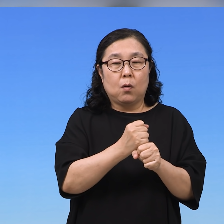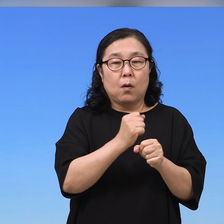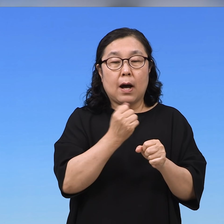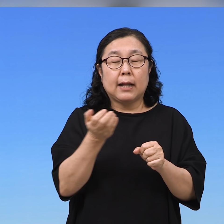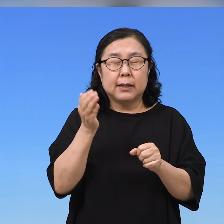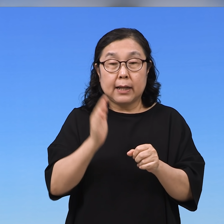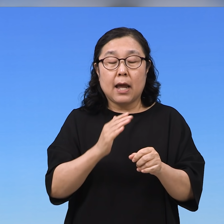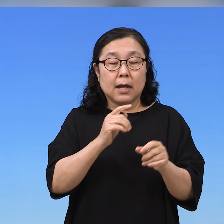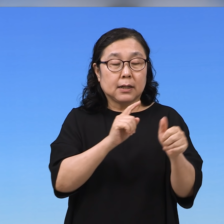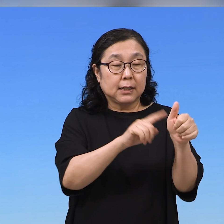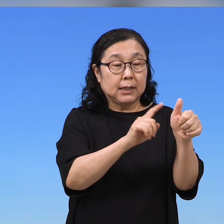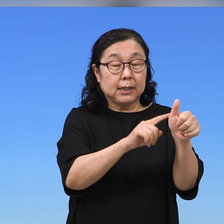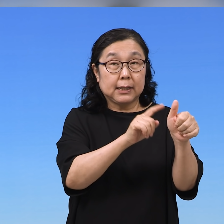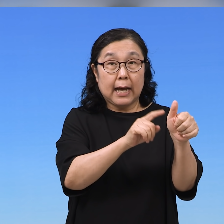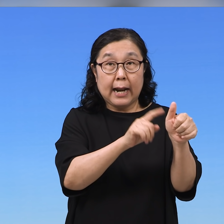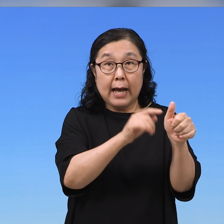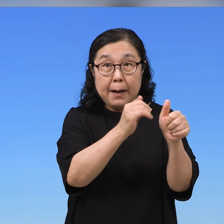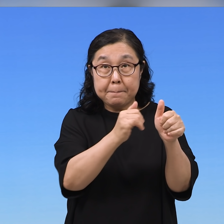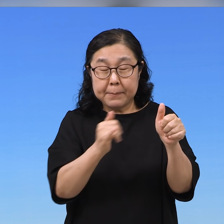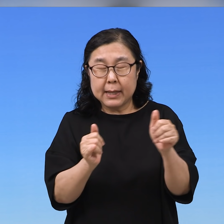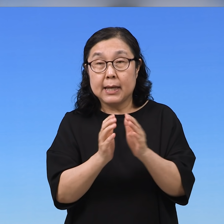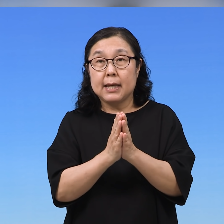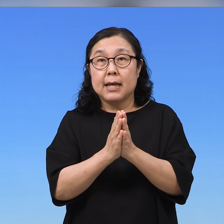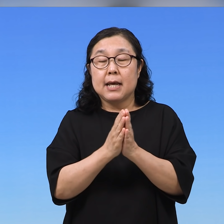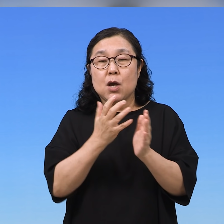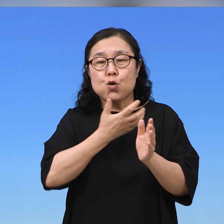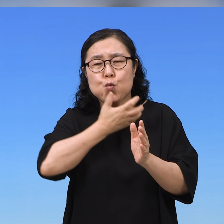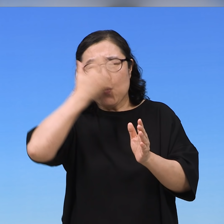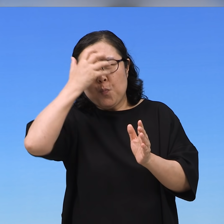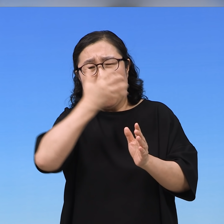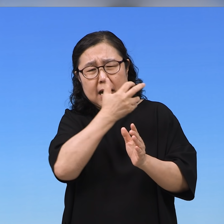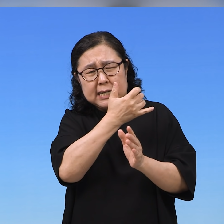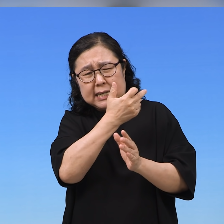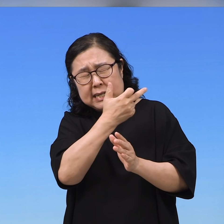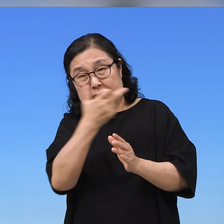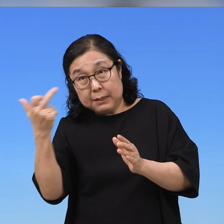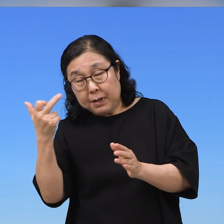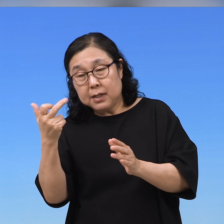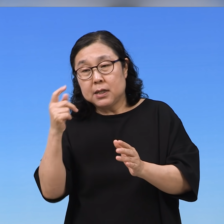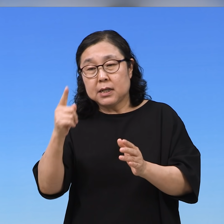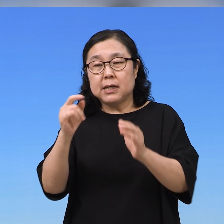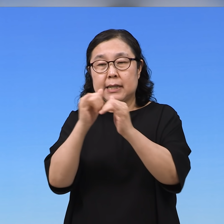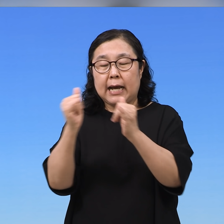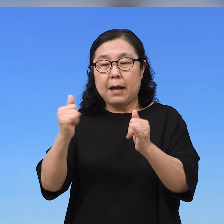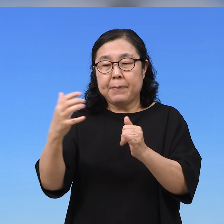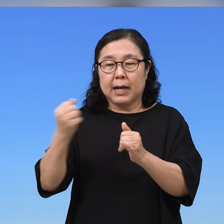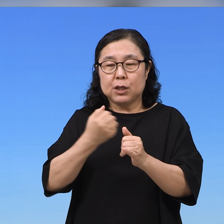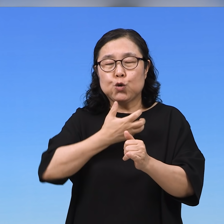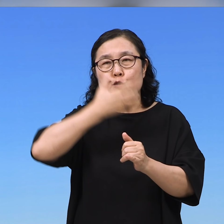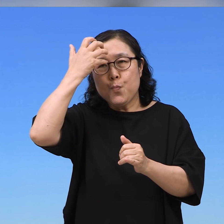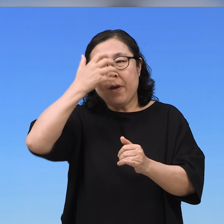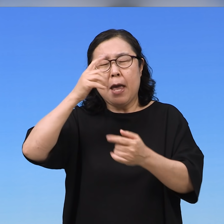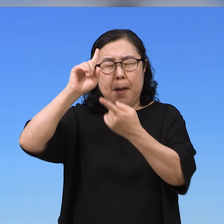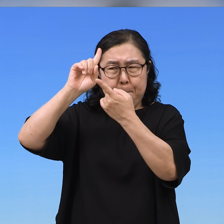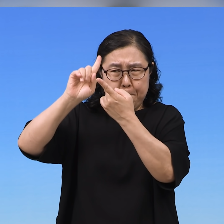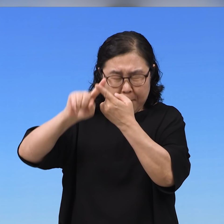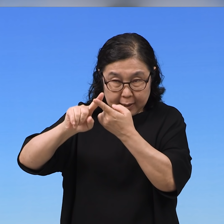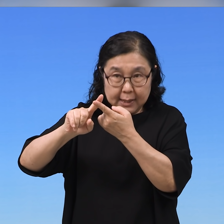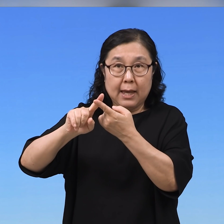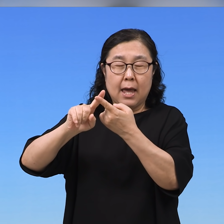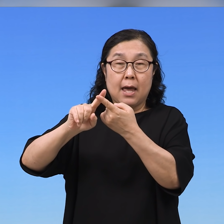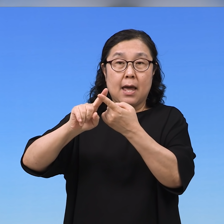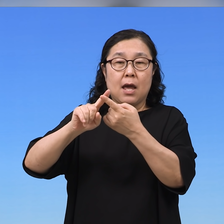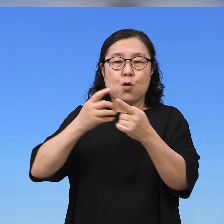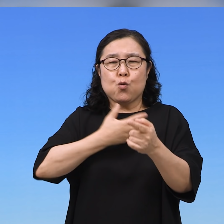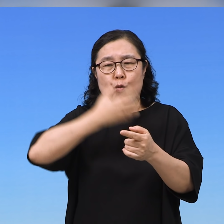꿈을 가지면 하나님은 그 사람이 가진 꿈에 걸맞도록 그 사람을 키워주세요.